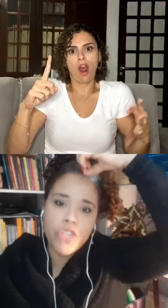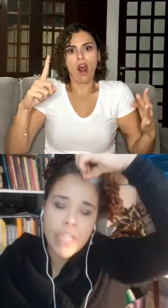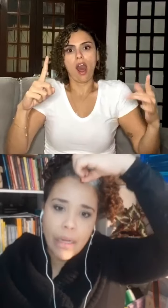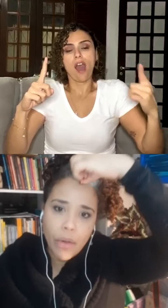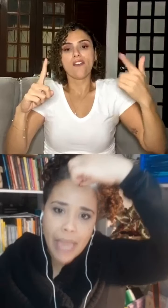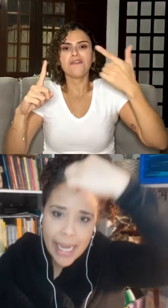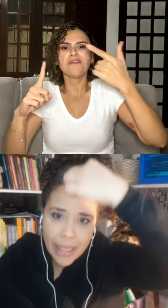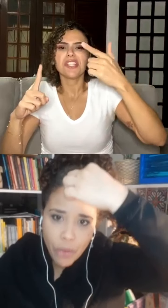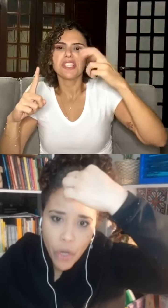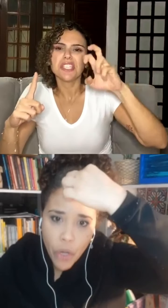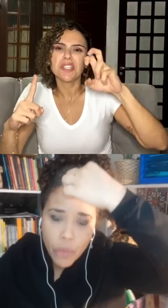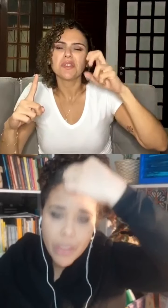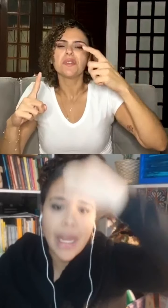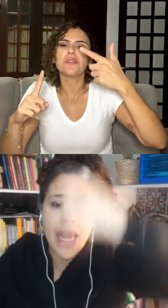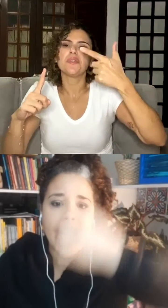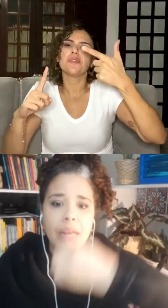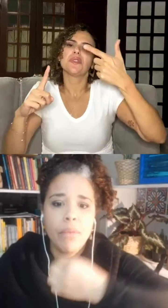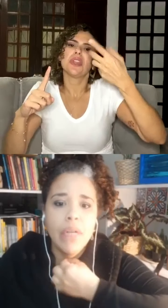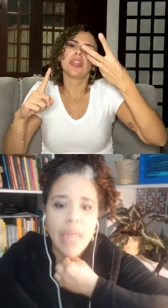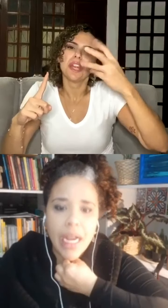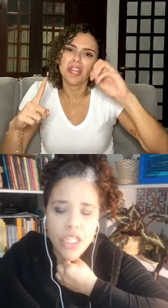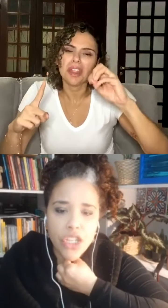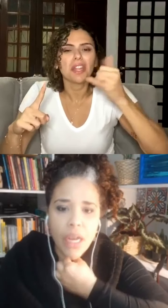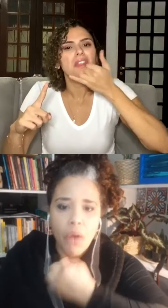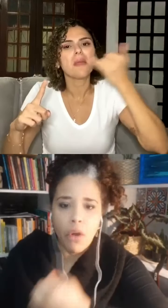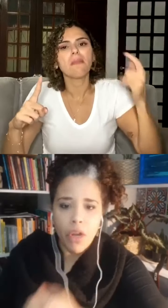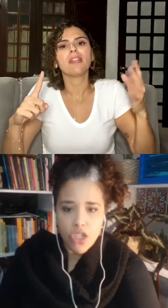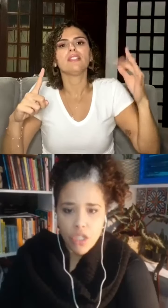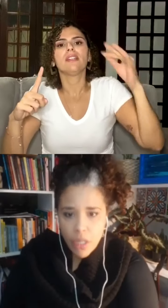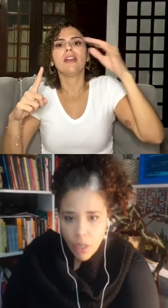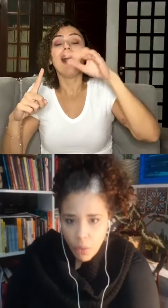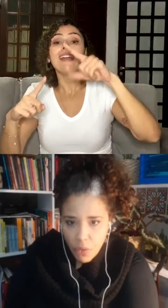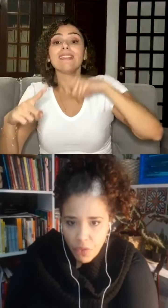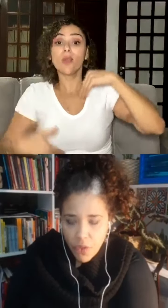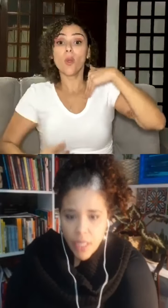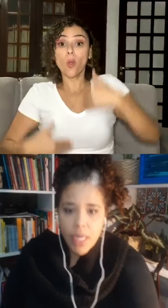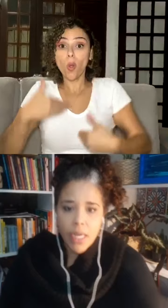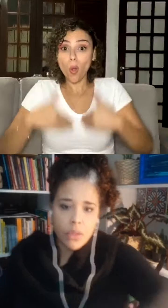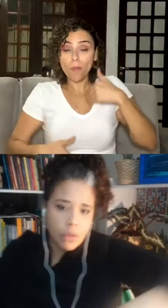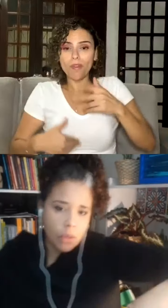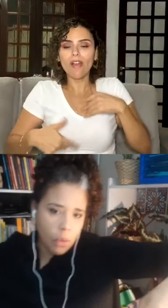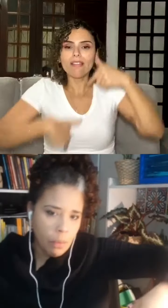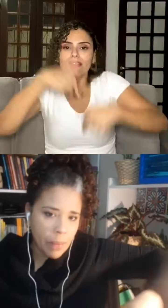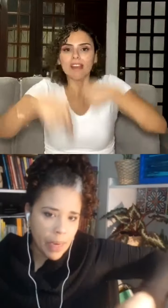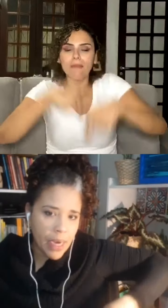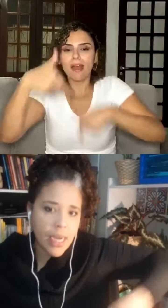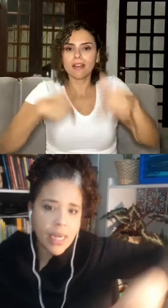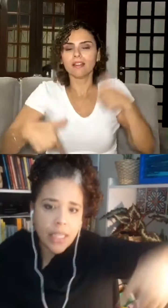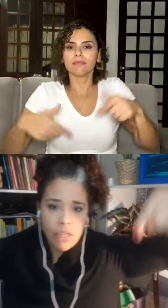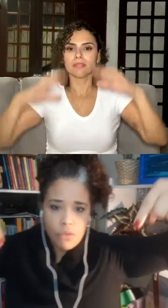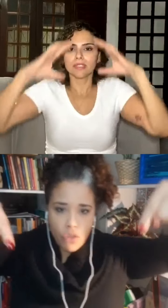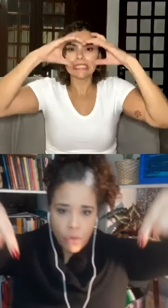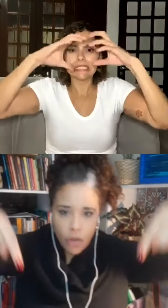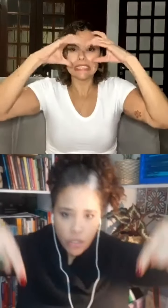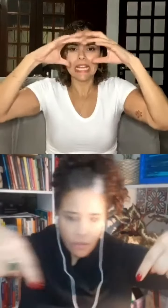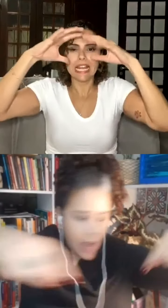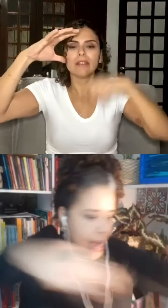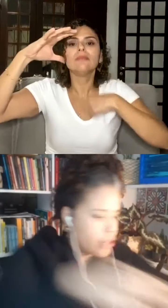que conectam o cérebro, a tireoide, o fígado, o pâncreas e os